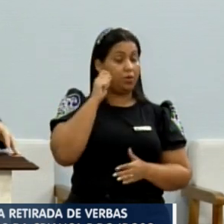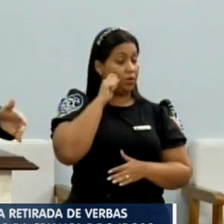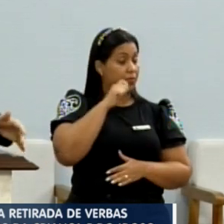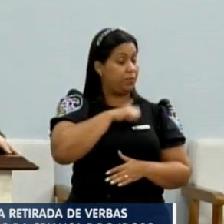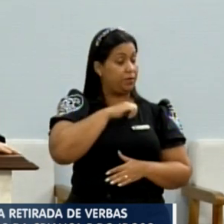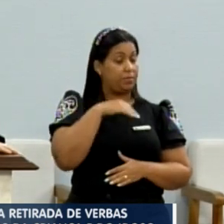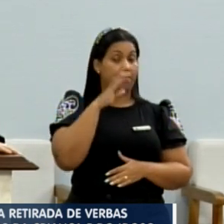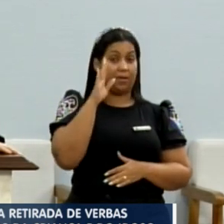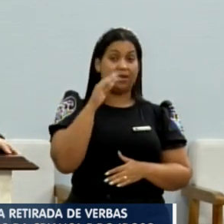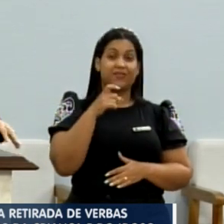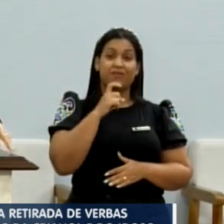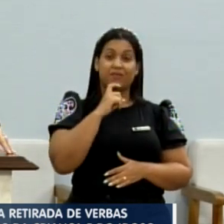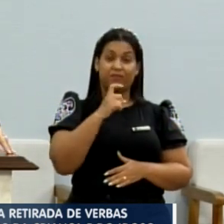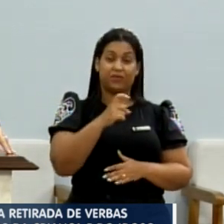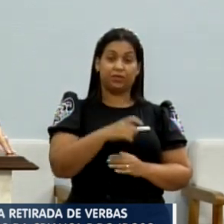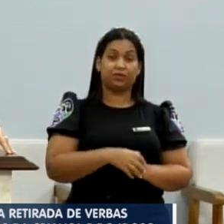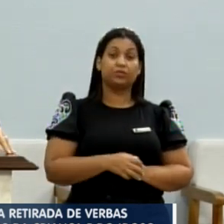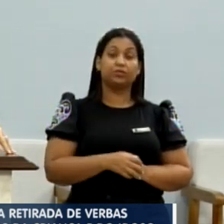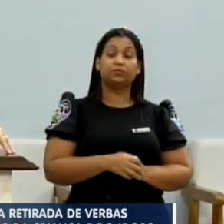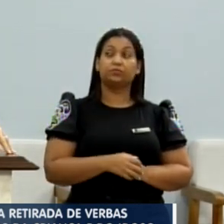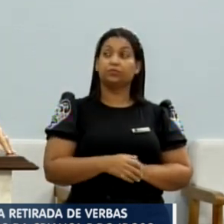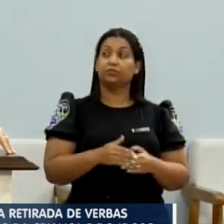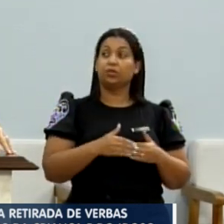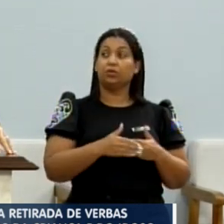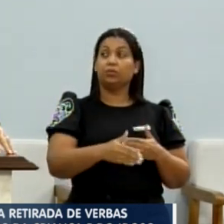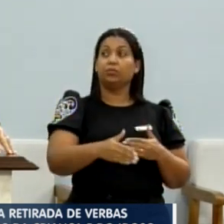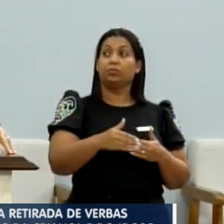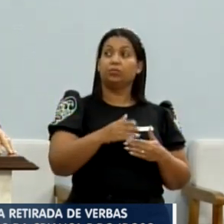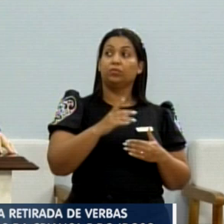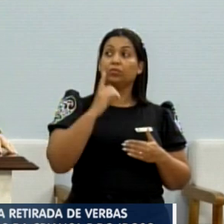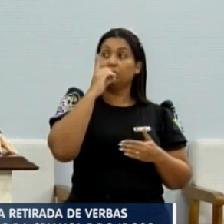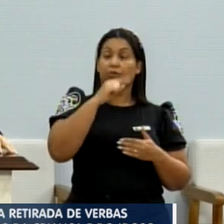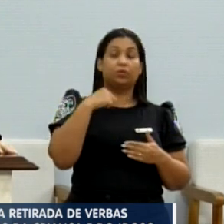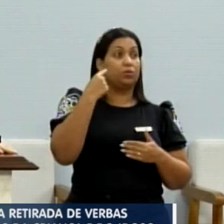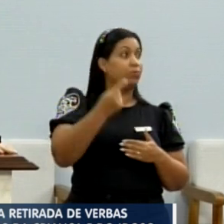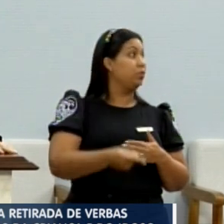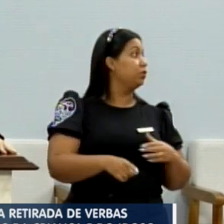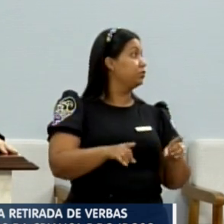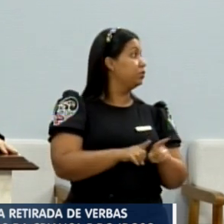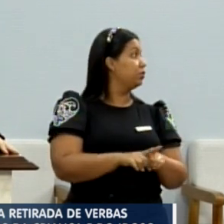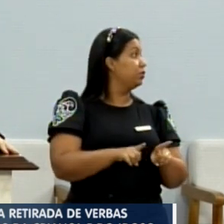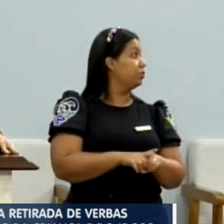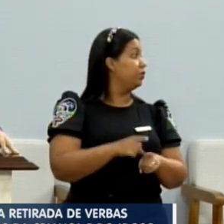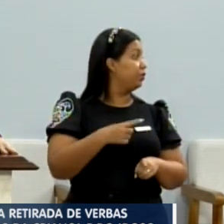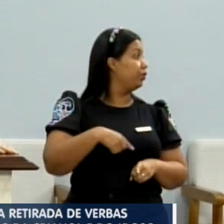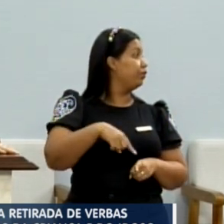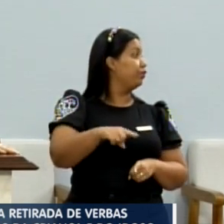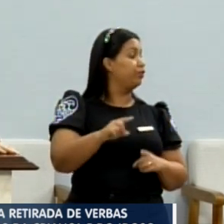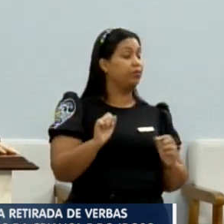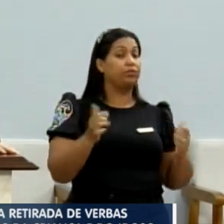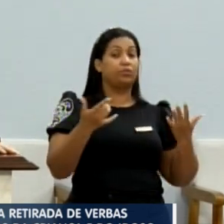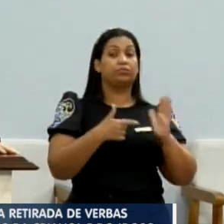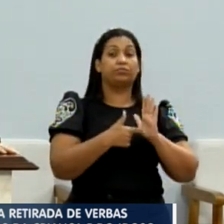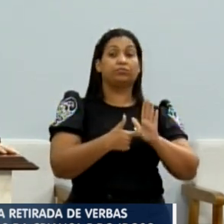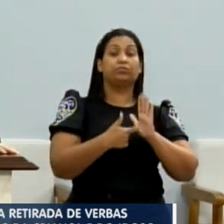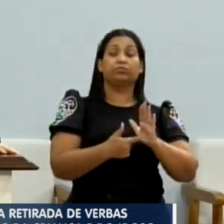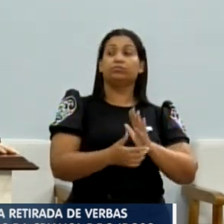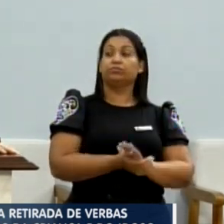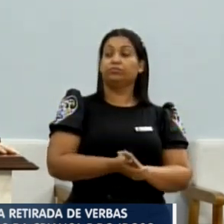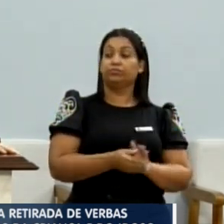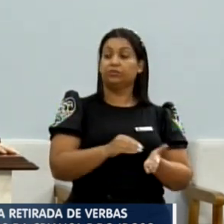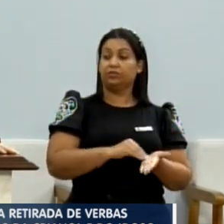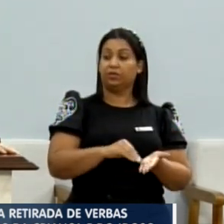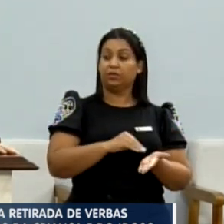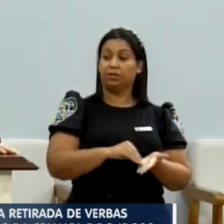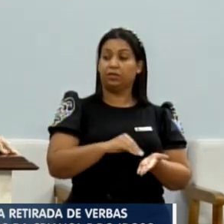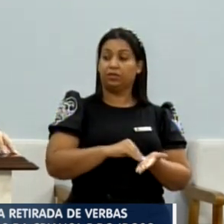verde e no próximo e no mesmo domingo depois fui prestigiar também a nossa exposição lá conversei com o secretário Pedro